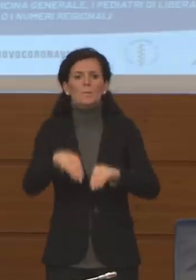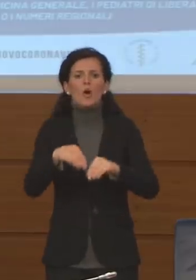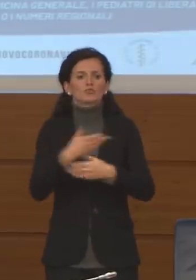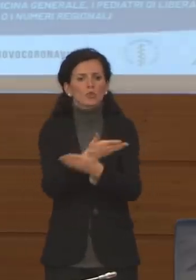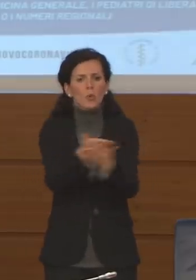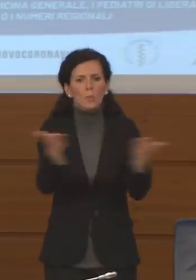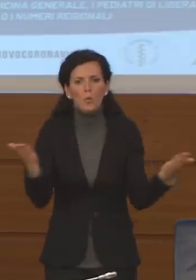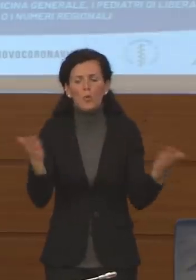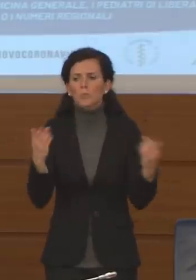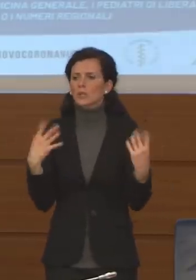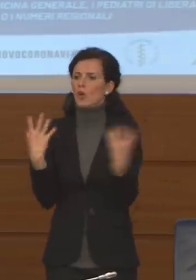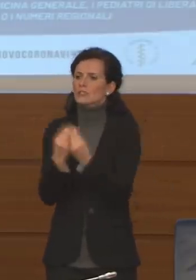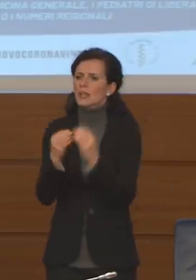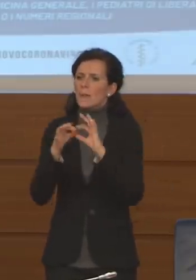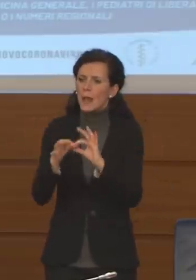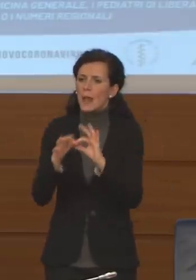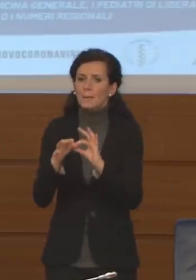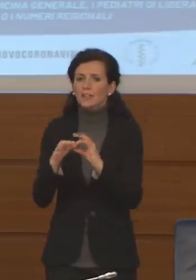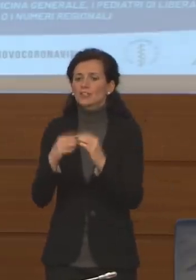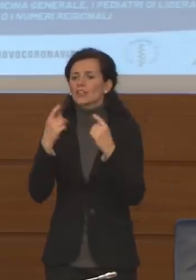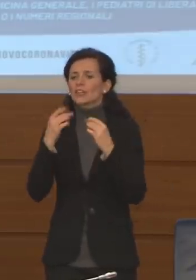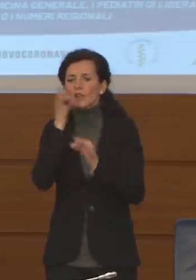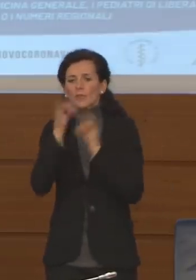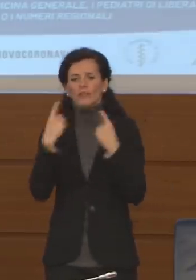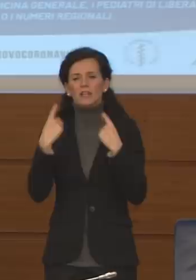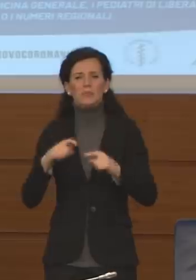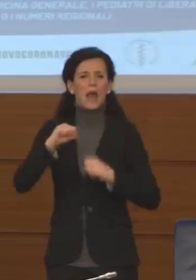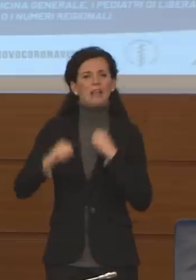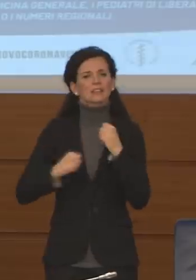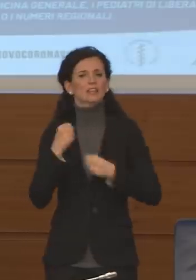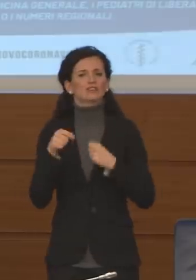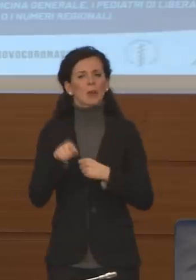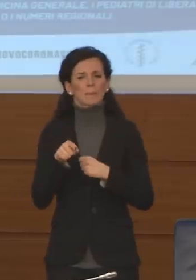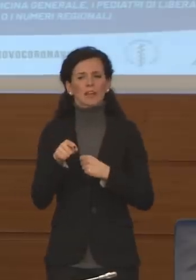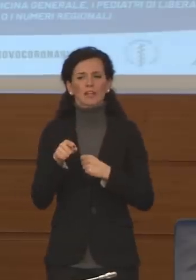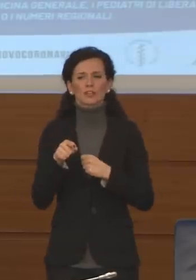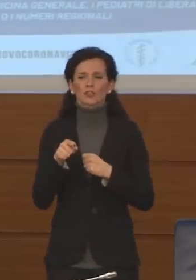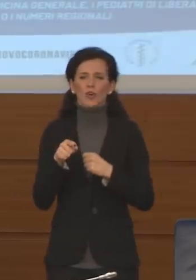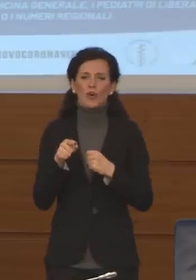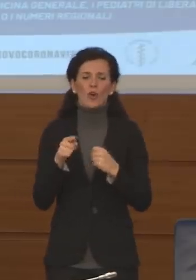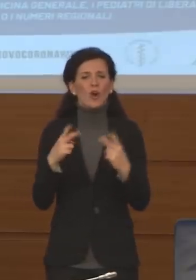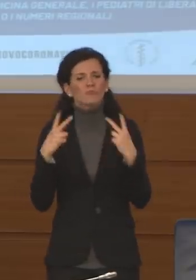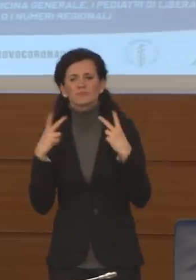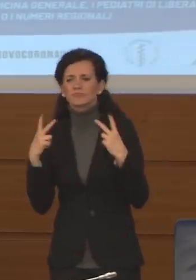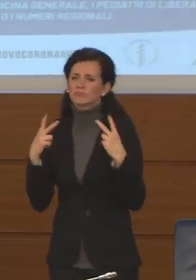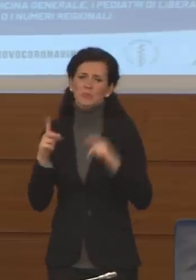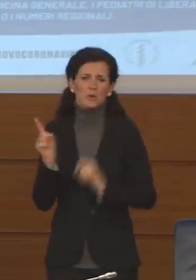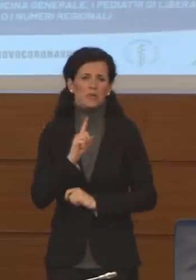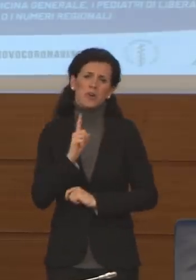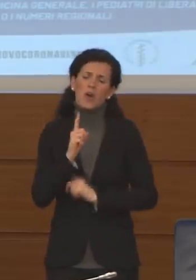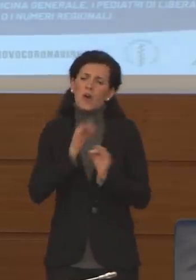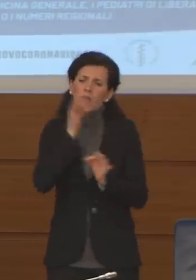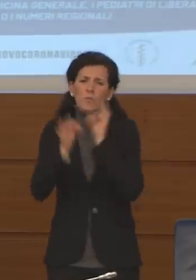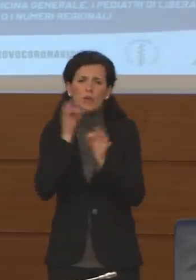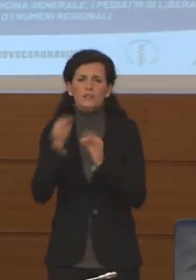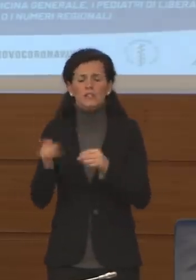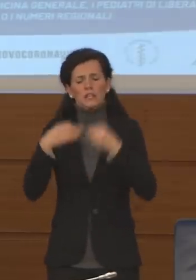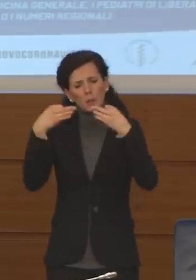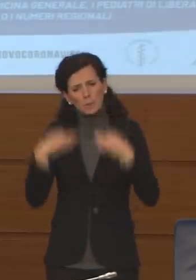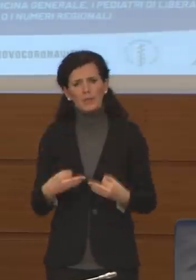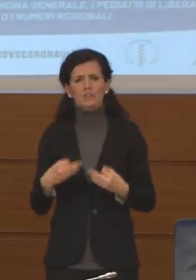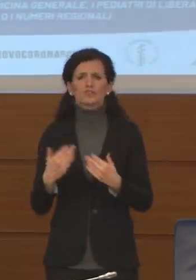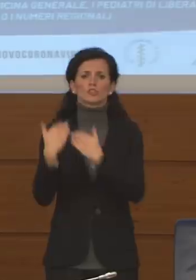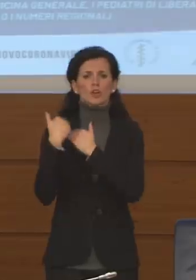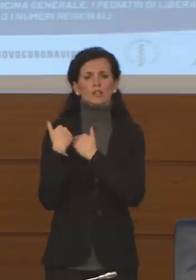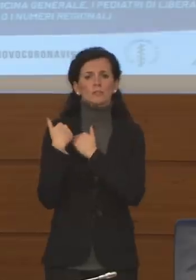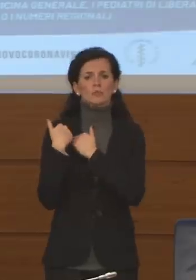amici non sono nè una bravata non è una ragazzata è una precisa responsabilità non farlo